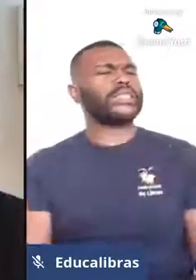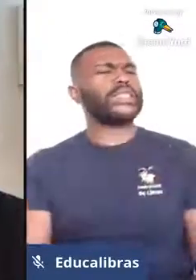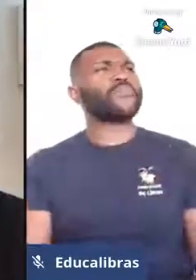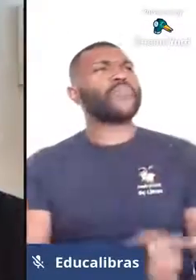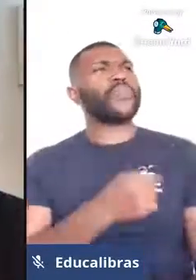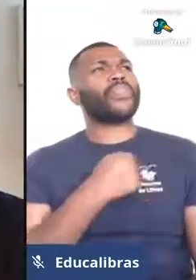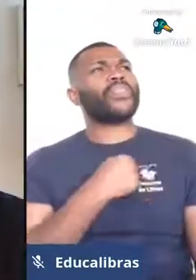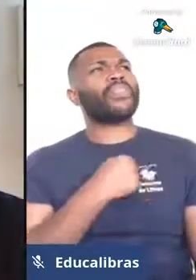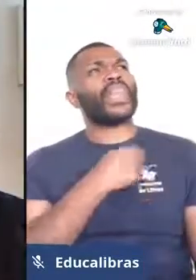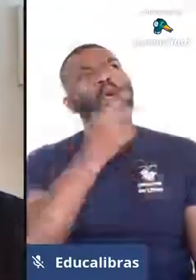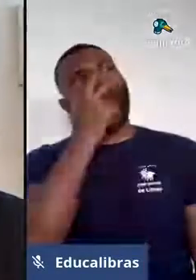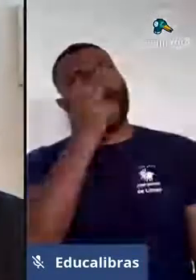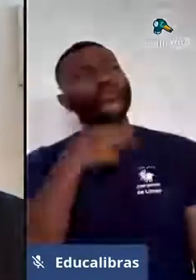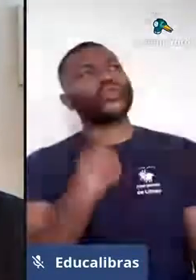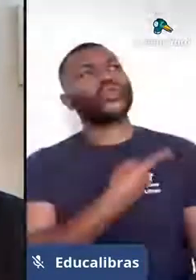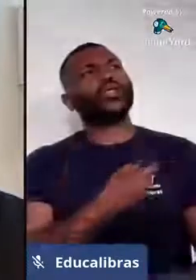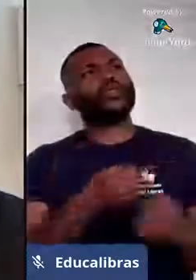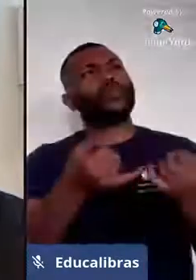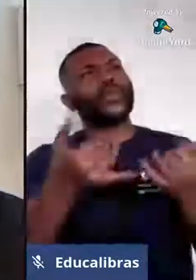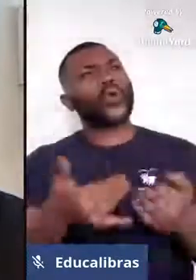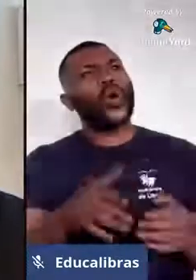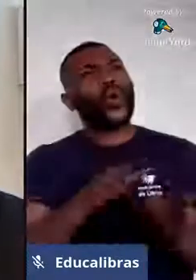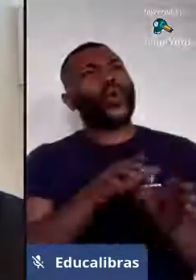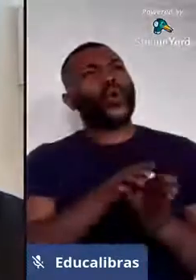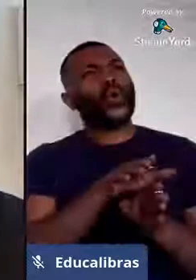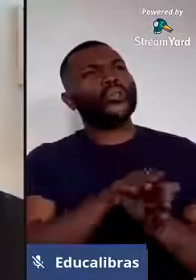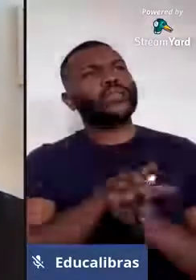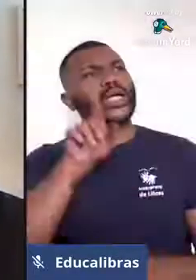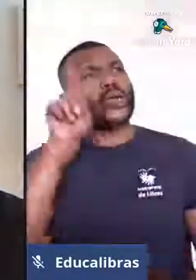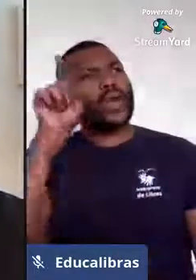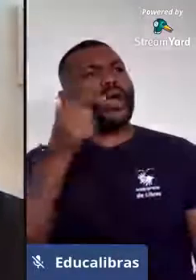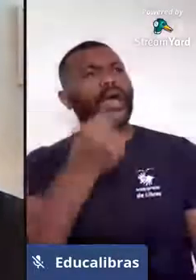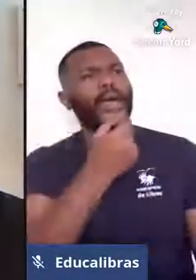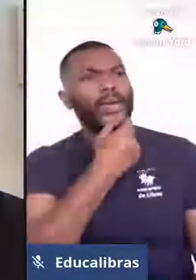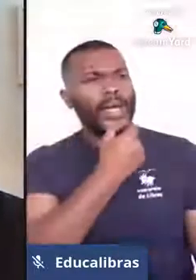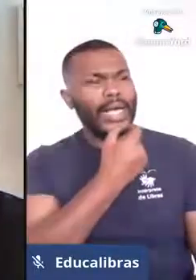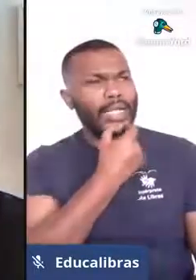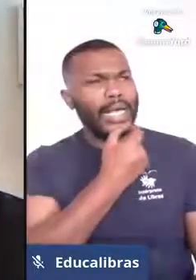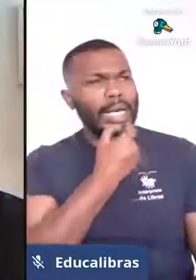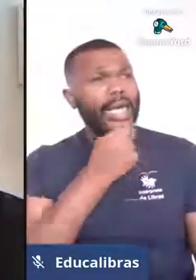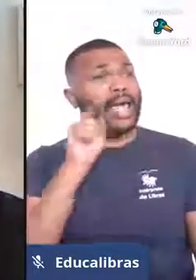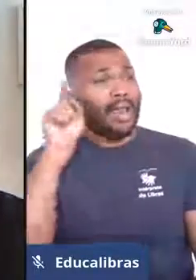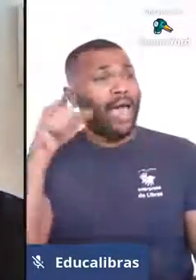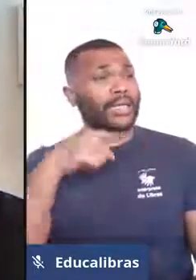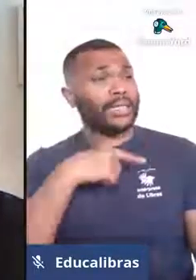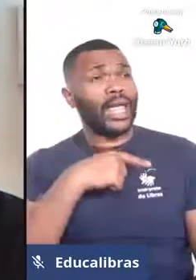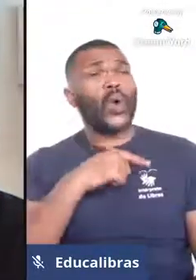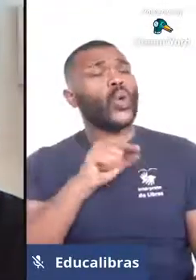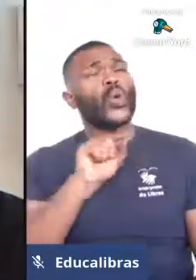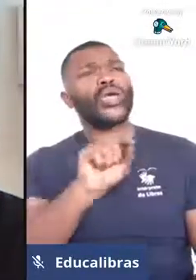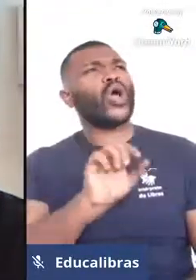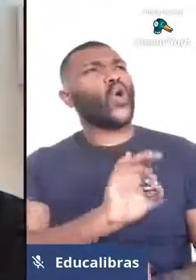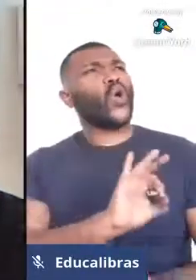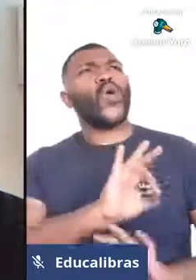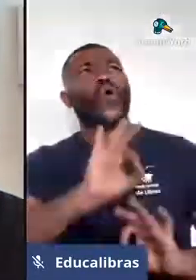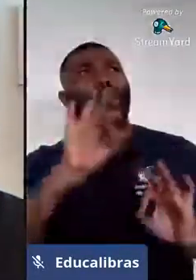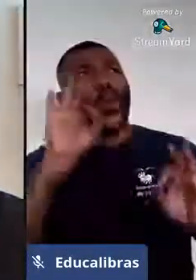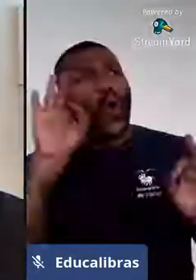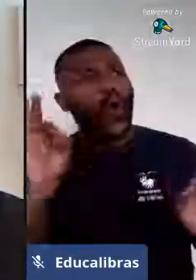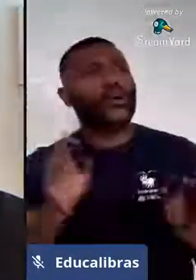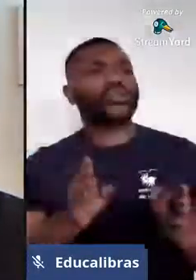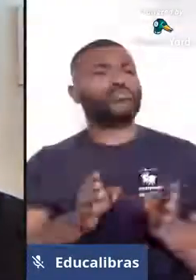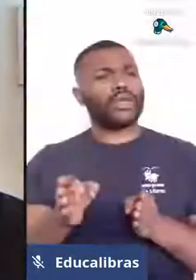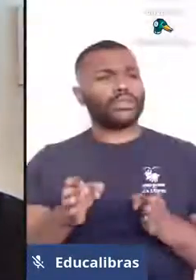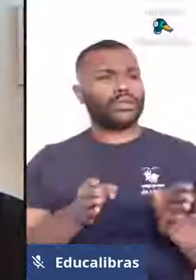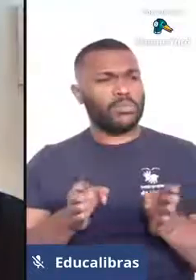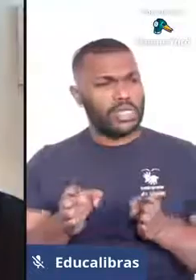falou um pouquinho do Conselho Britânico, do British Council, então lá há, sem dúvida nenhuma, uma excelência nessa questão de acessibilidade,